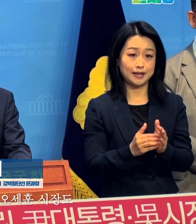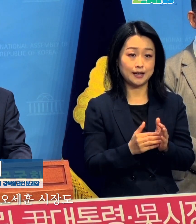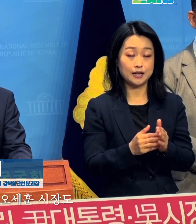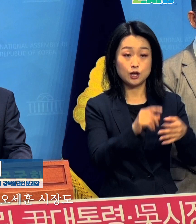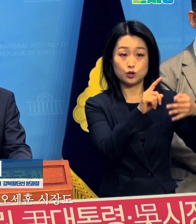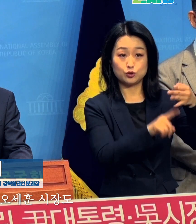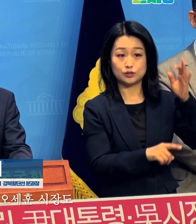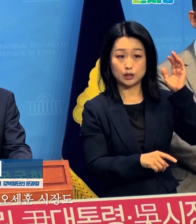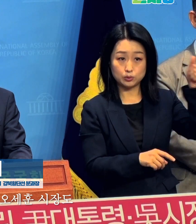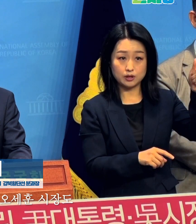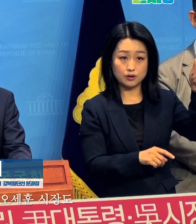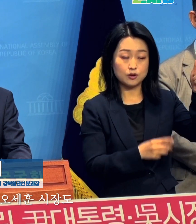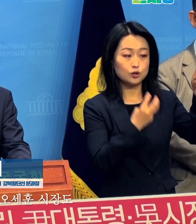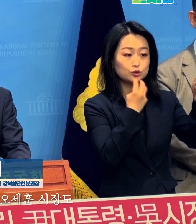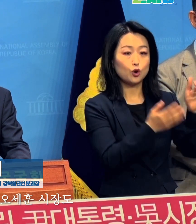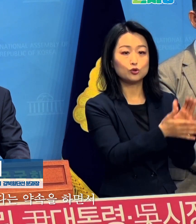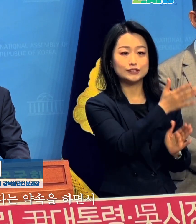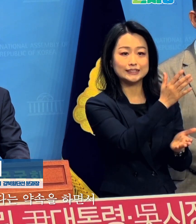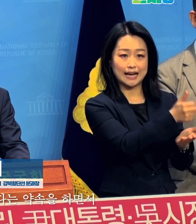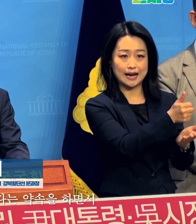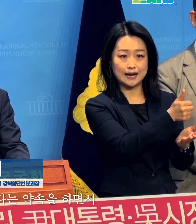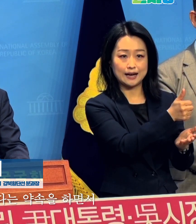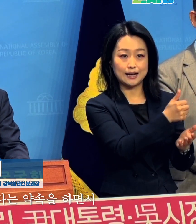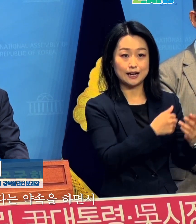윤석열 대통령과 오세훈 시장도